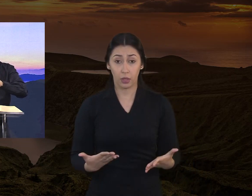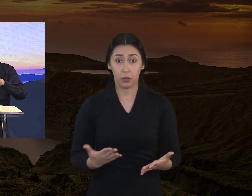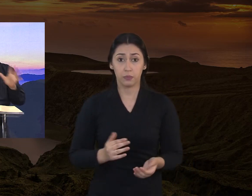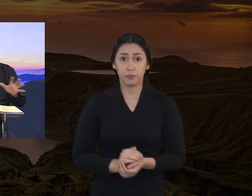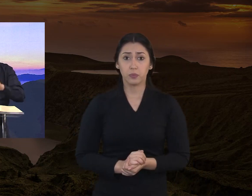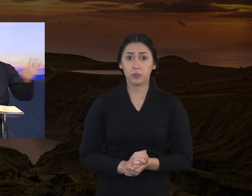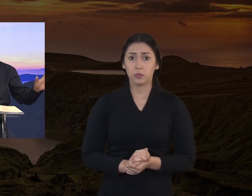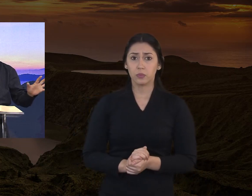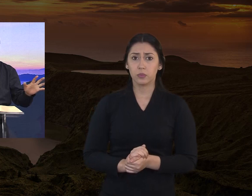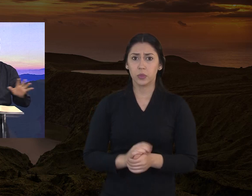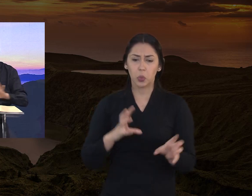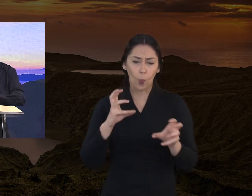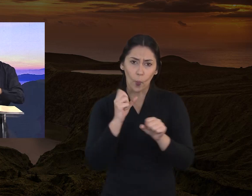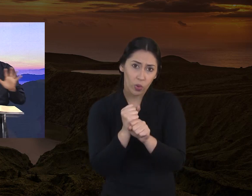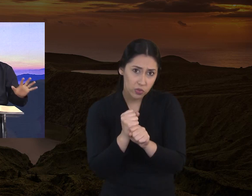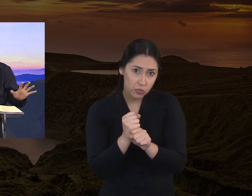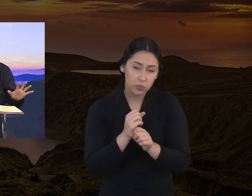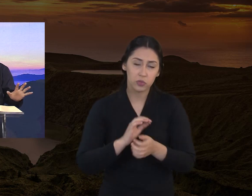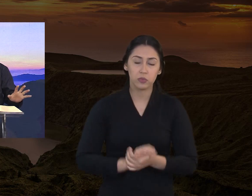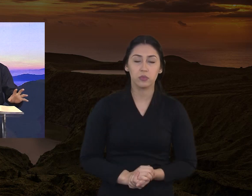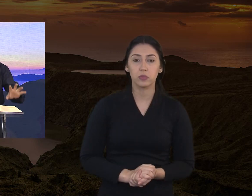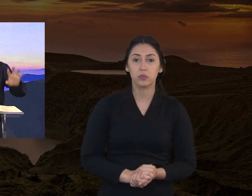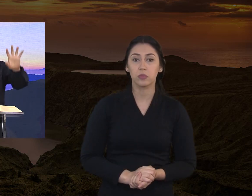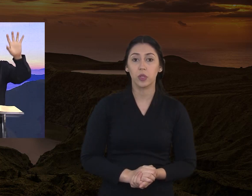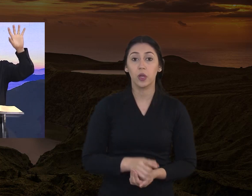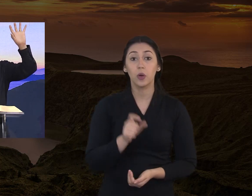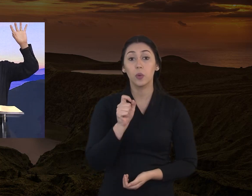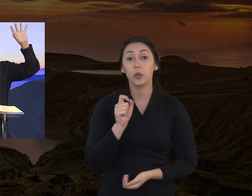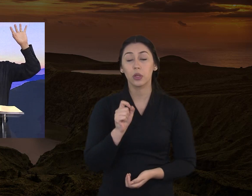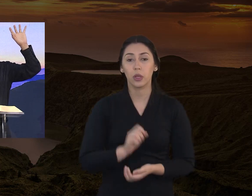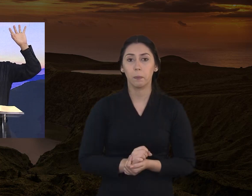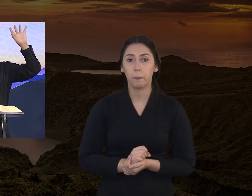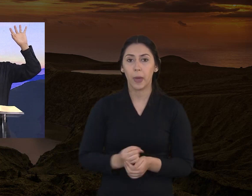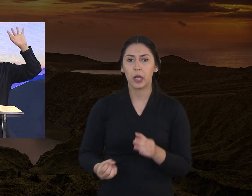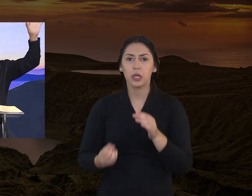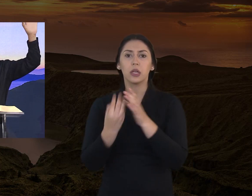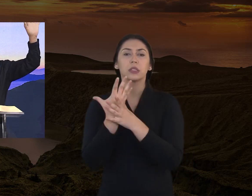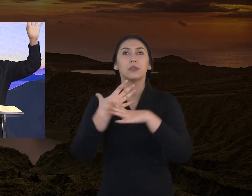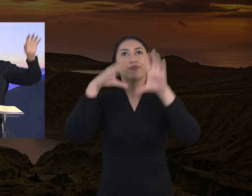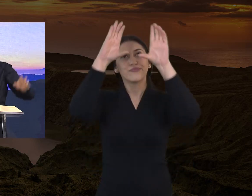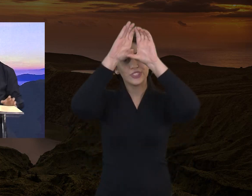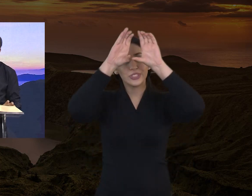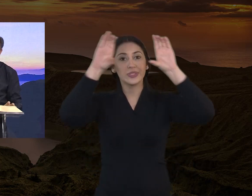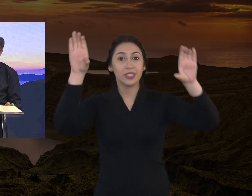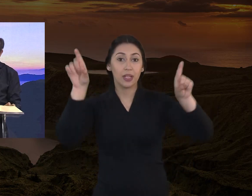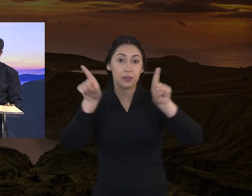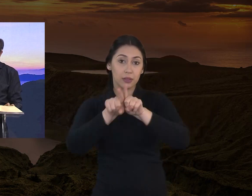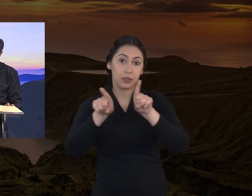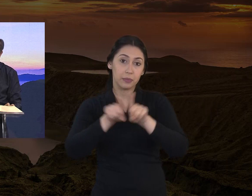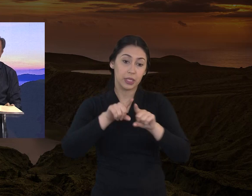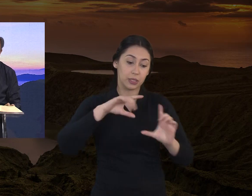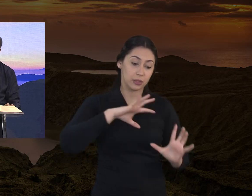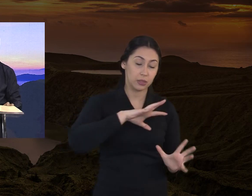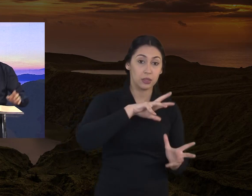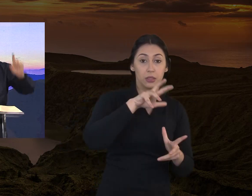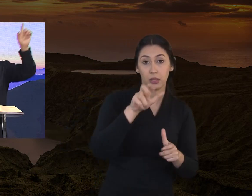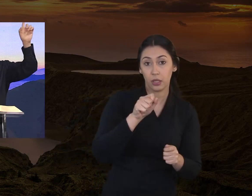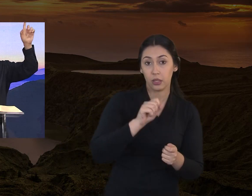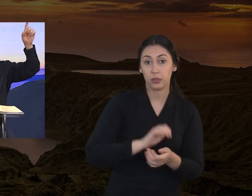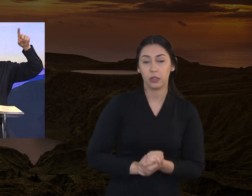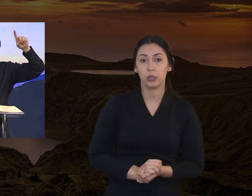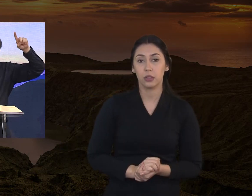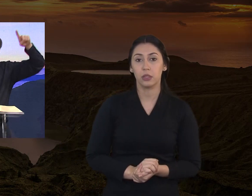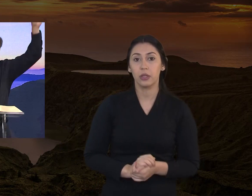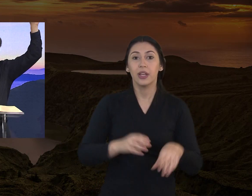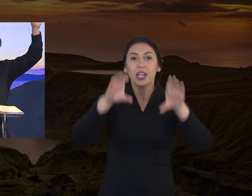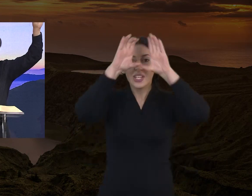isso resume toda a criação. Toda a criação se resume em a criação nos céus e a criação sobre a terra. Nos céus